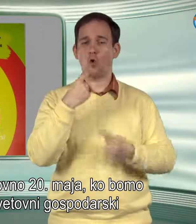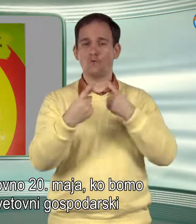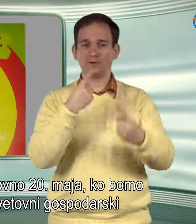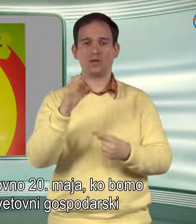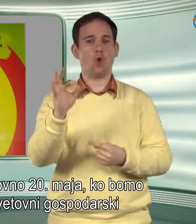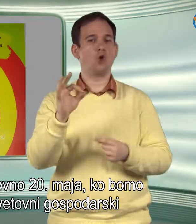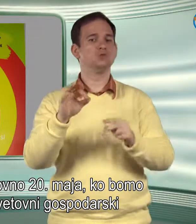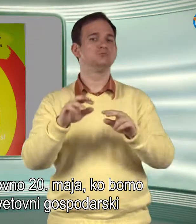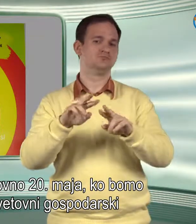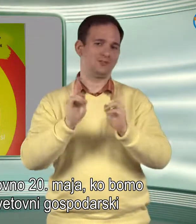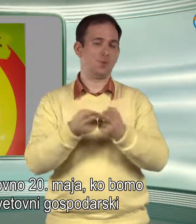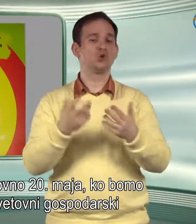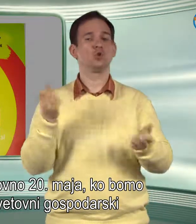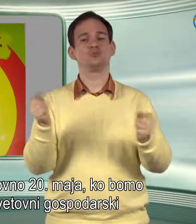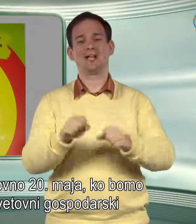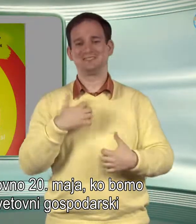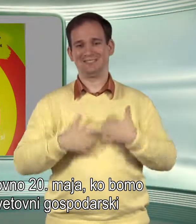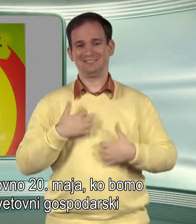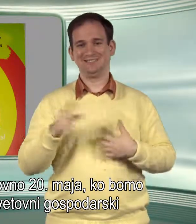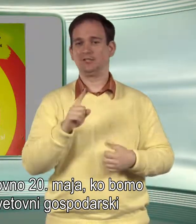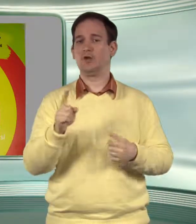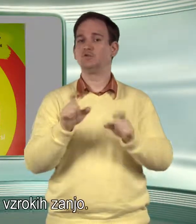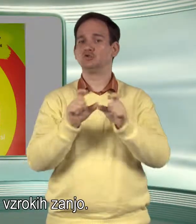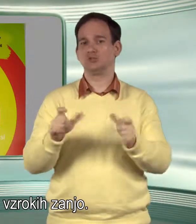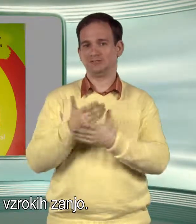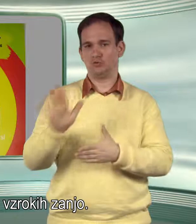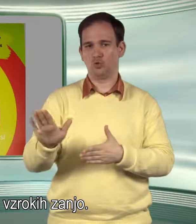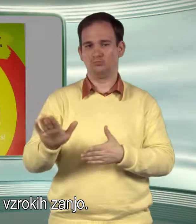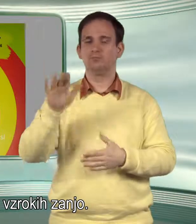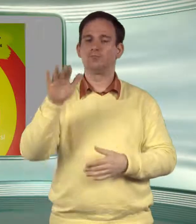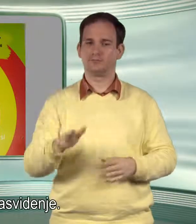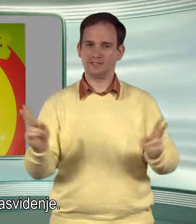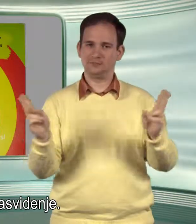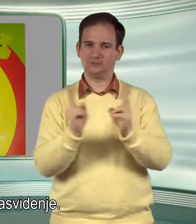gospodarski krizi in vzrokih zanjo. Nasvidenje.